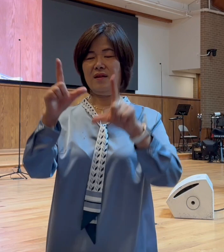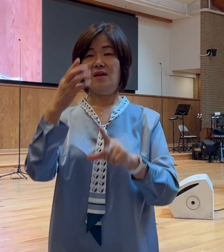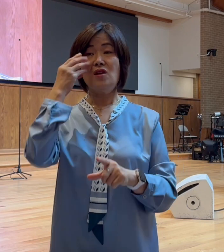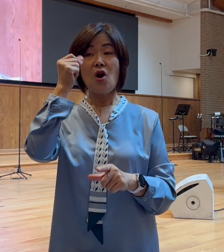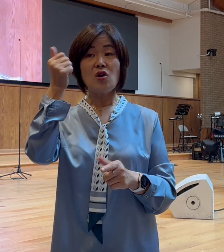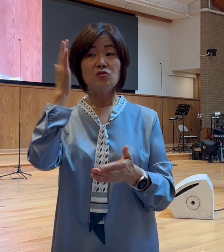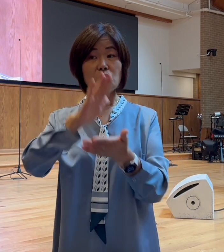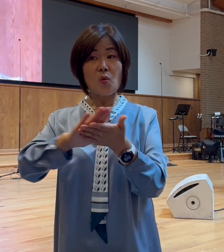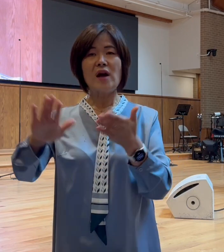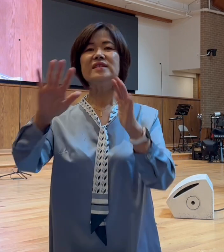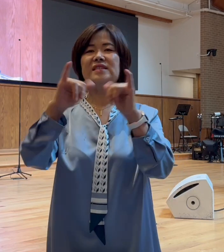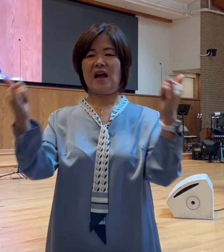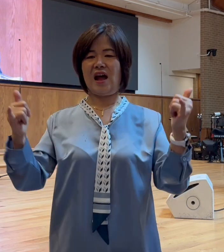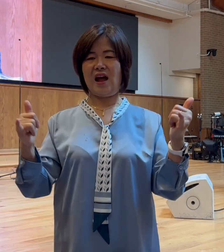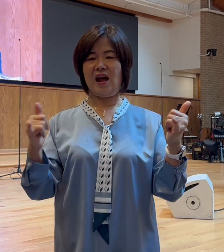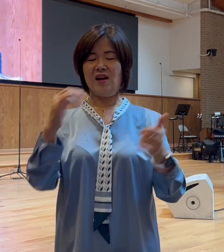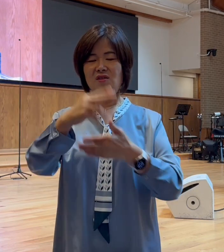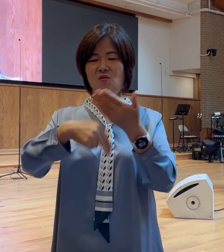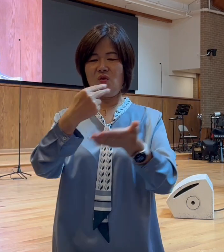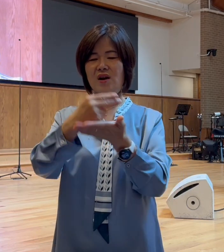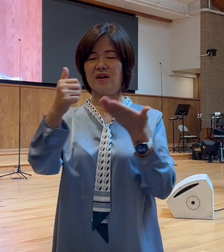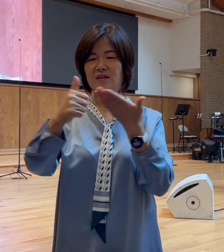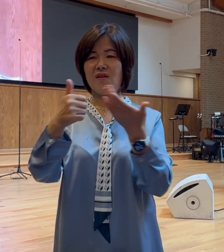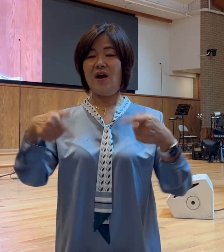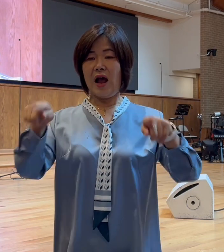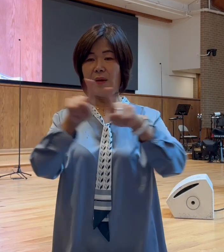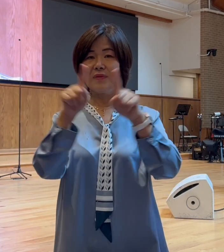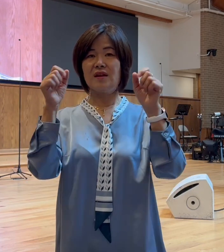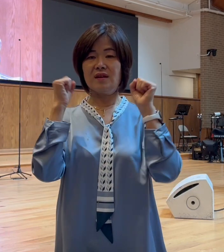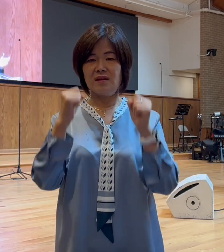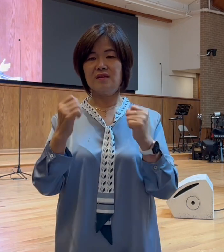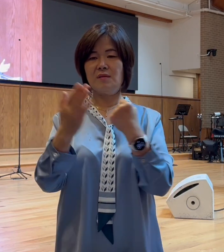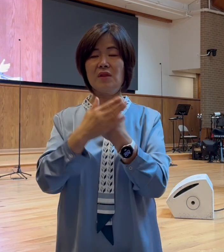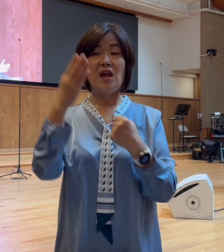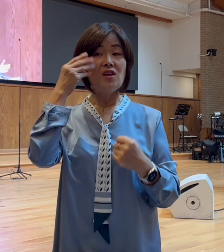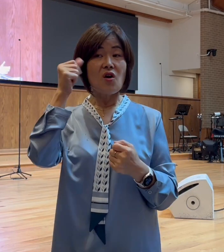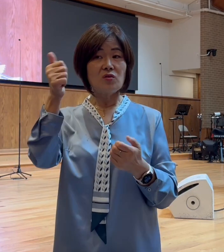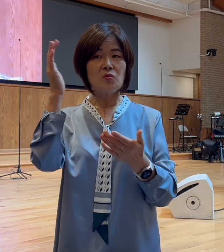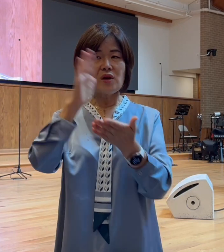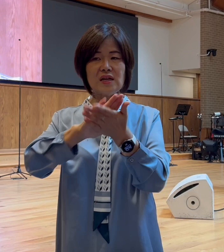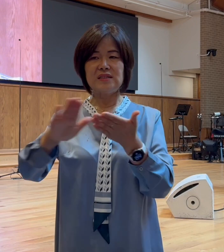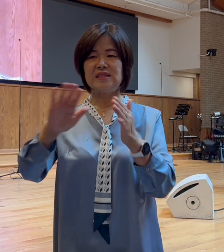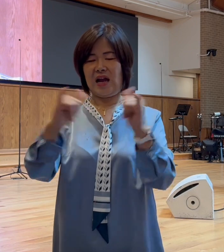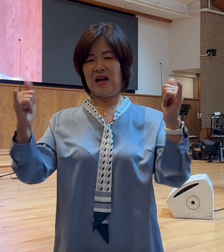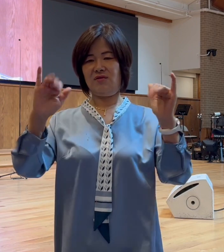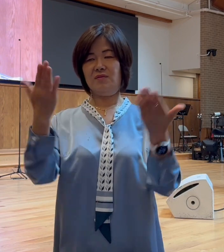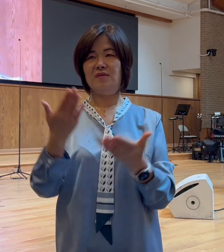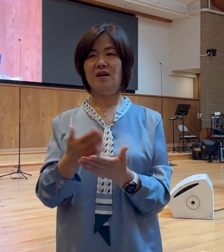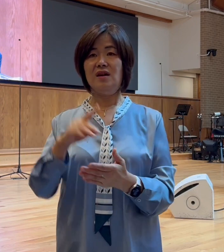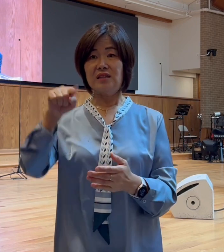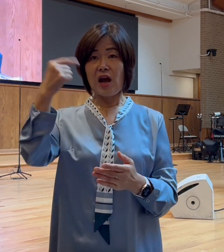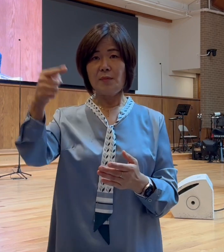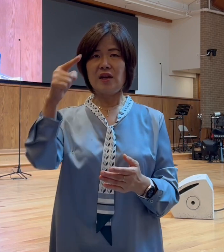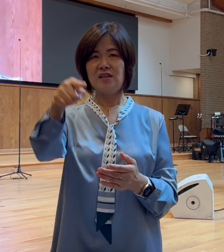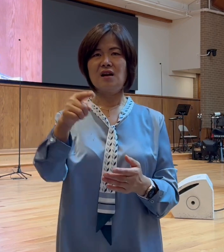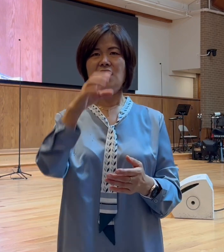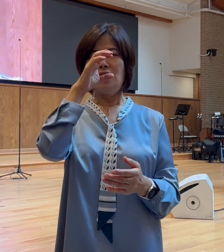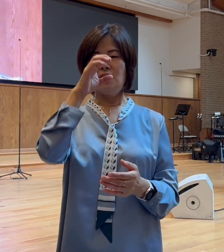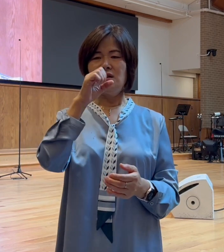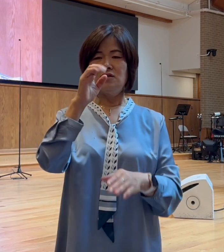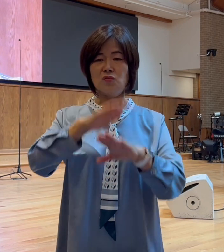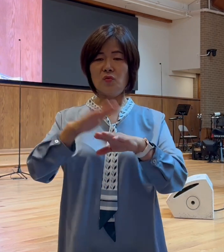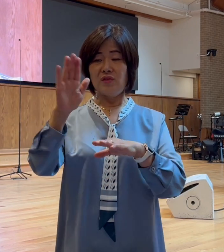종으로 팔려갔는데 갑자기 여호와께서 요셉과 함께 하심으로 그가 형통한 자가 되어요. 그리고 그 다음에는 그가 손을